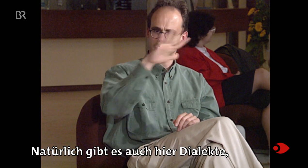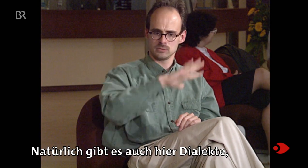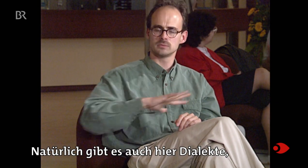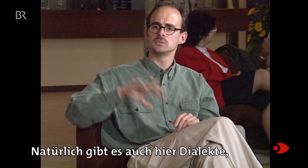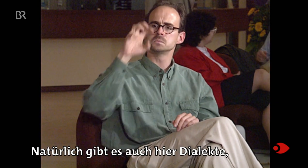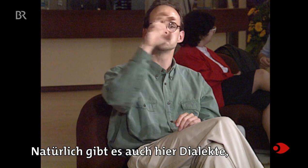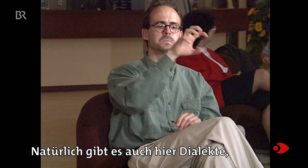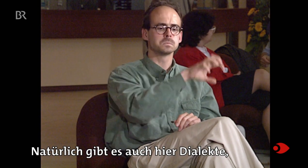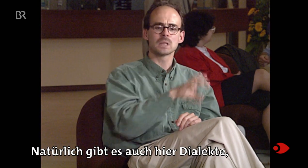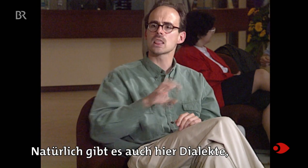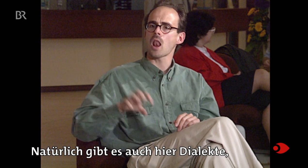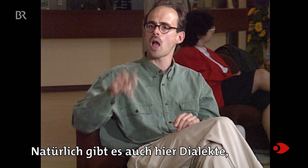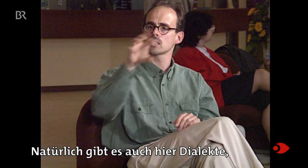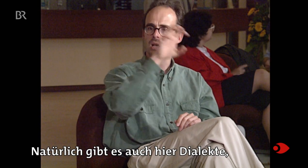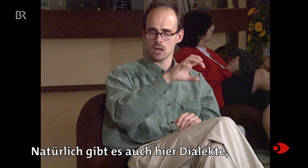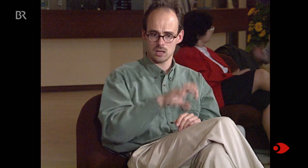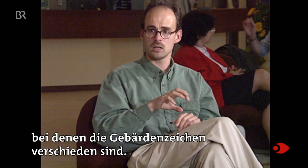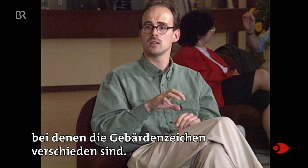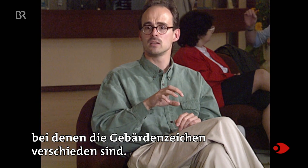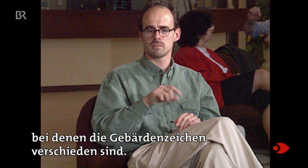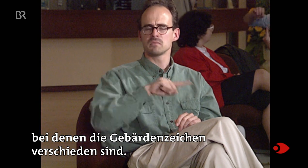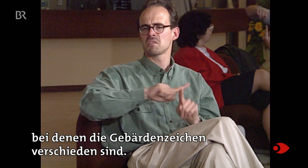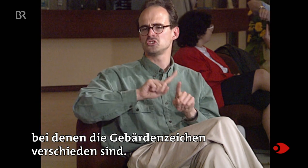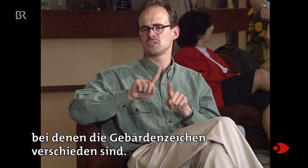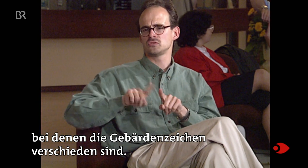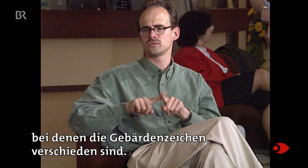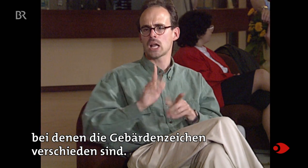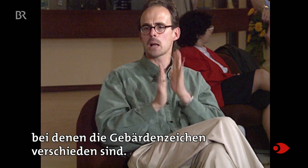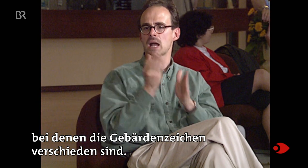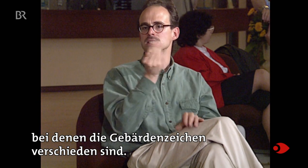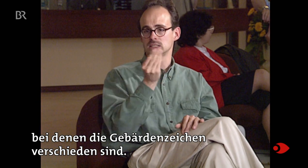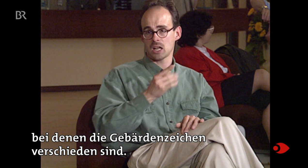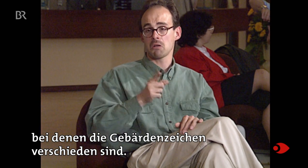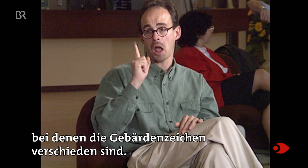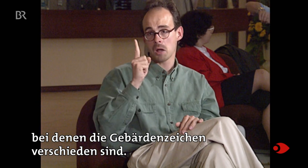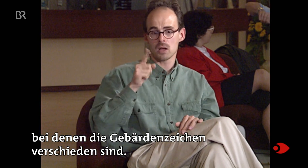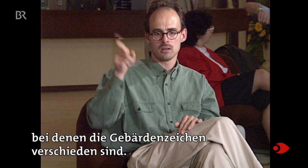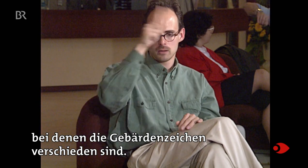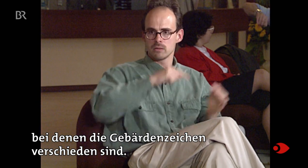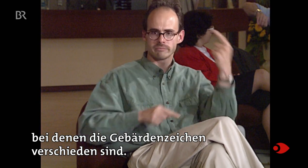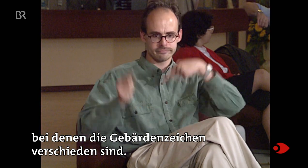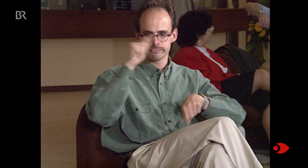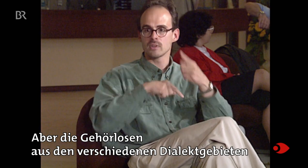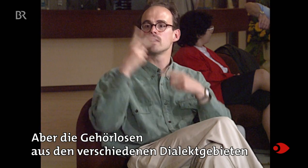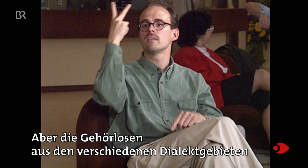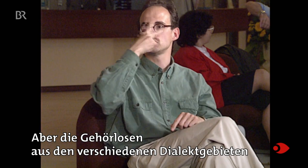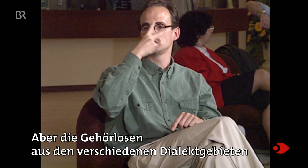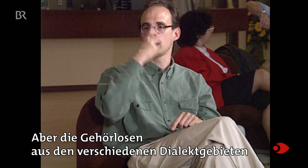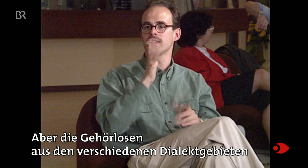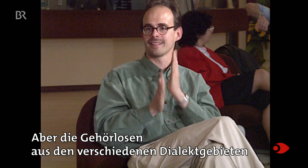es auch hier Dialekte, bei denen die Gebärdenzeichen verschieden sind. Aber die